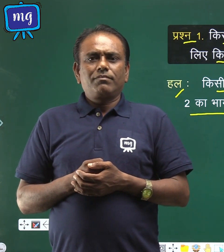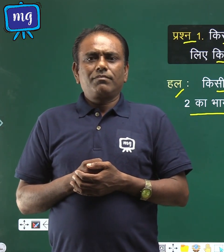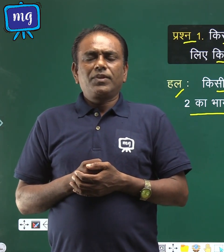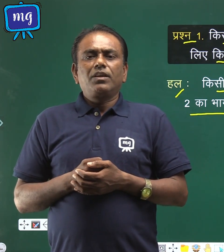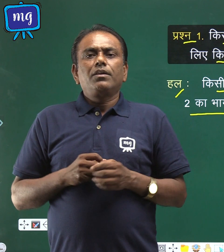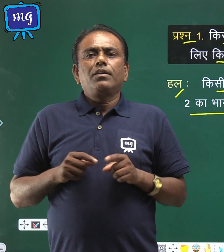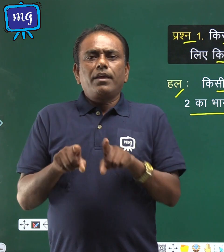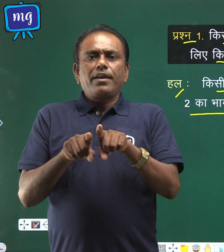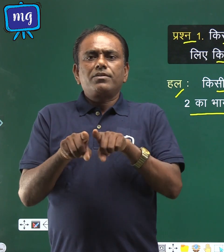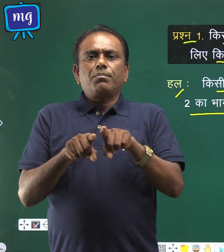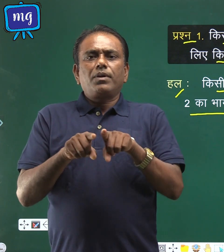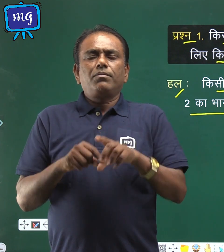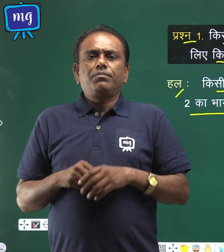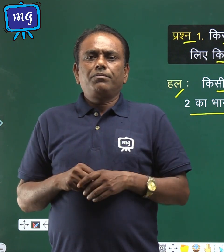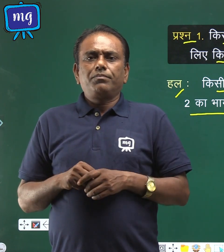जैसे